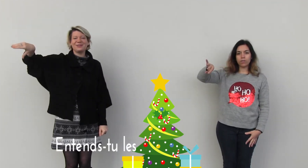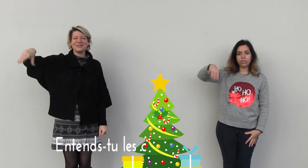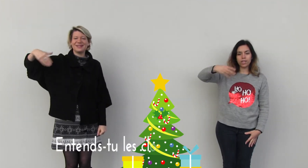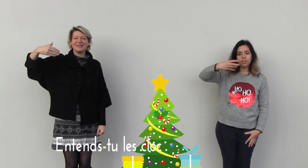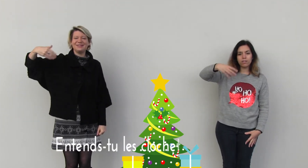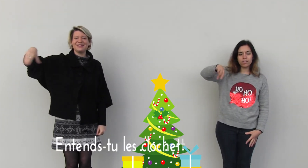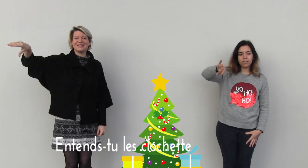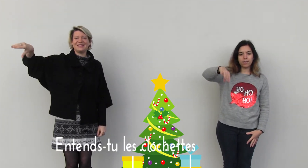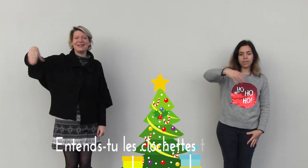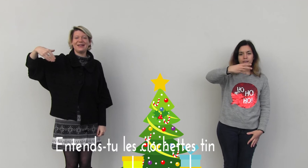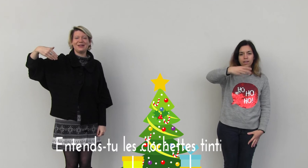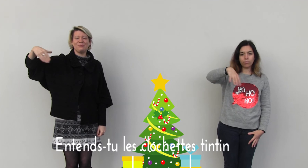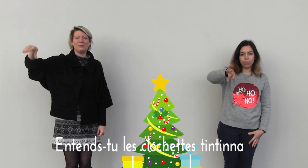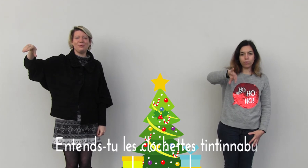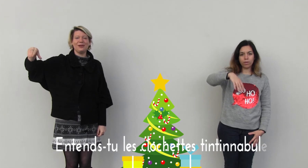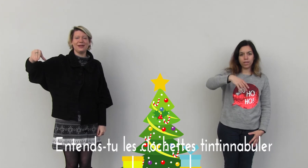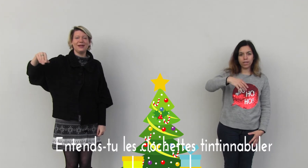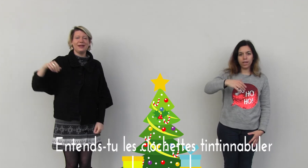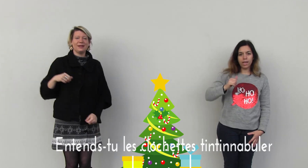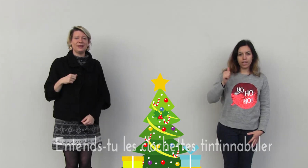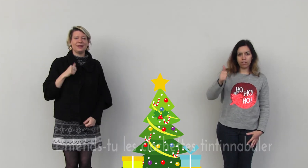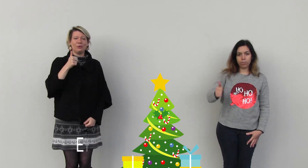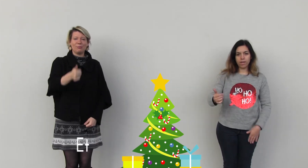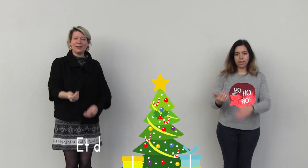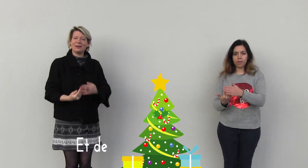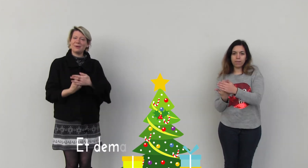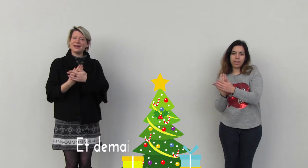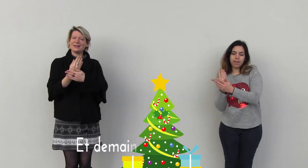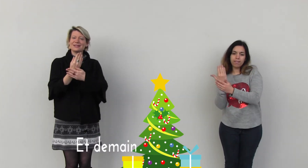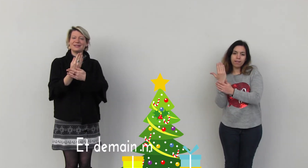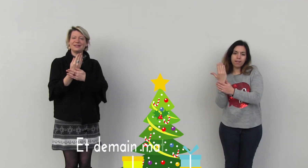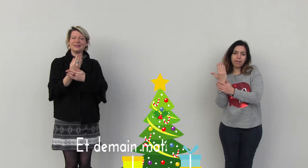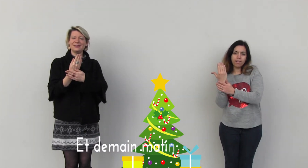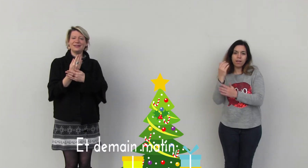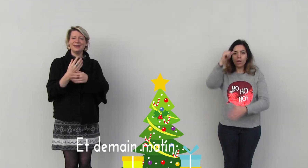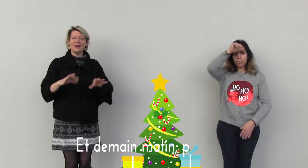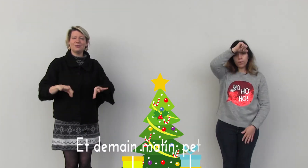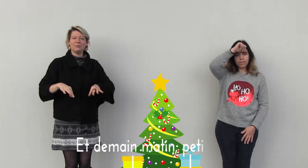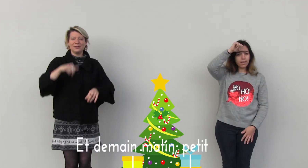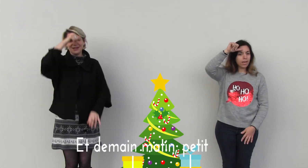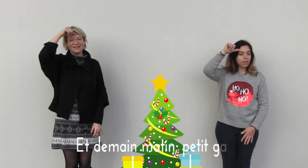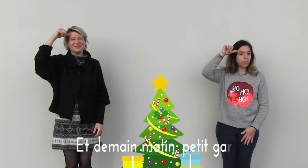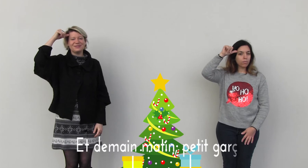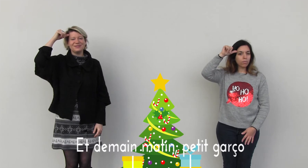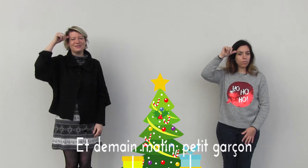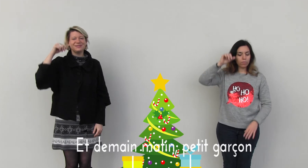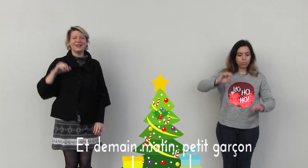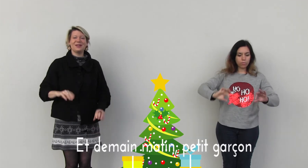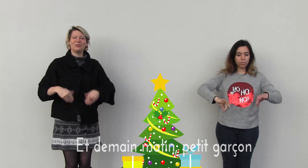clochettes Tintinabulées Et demain matin, petit garçon Tu